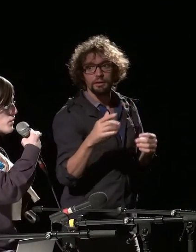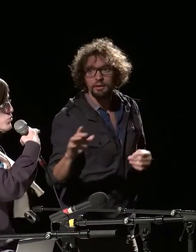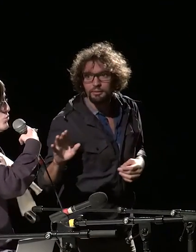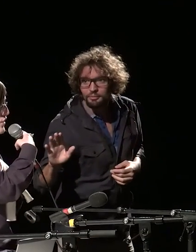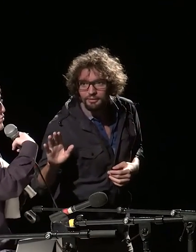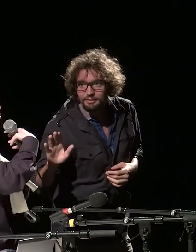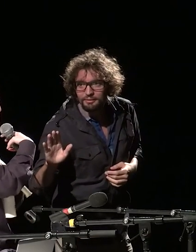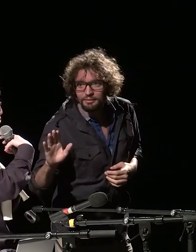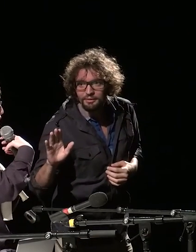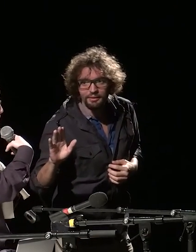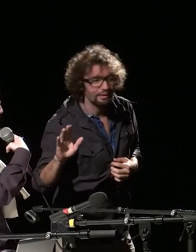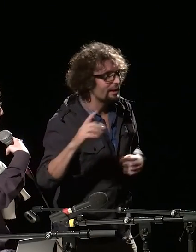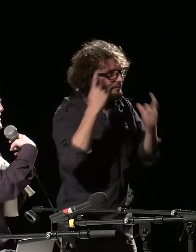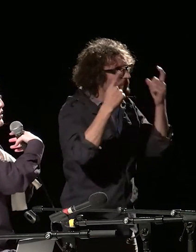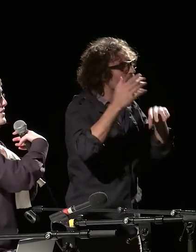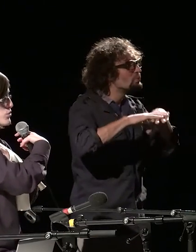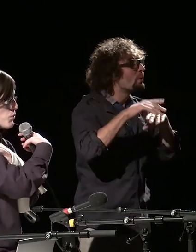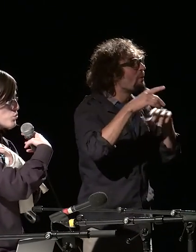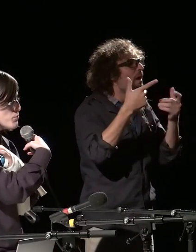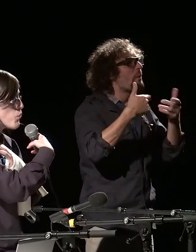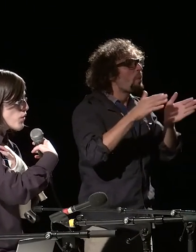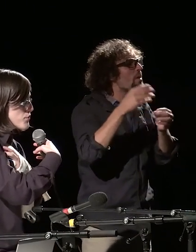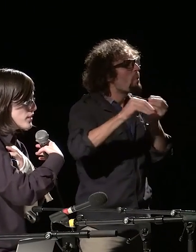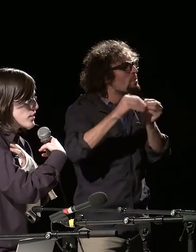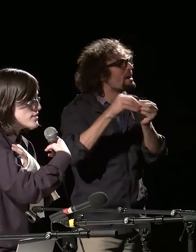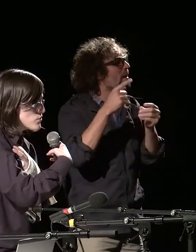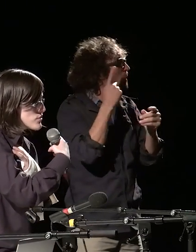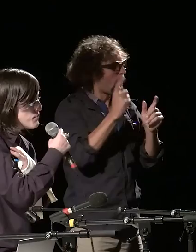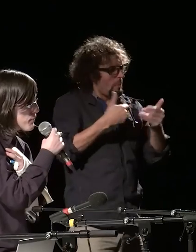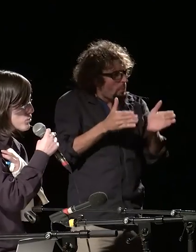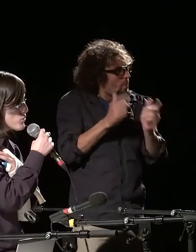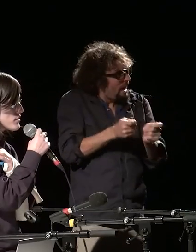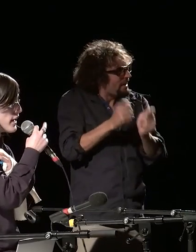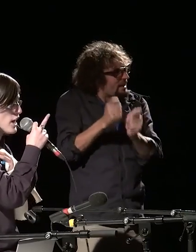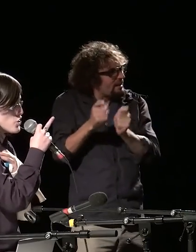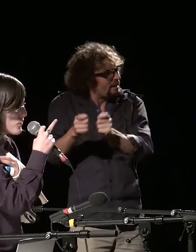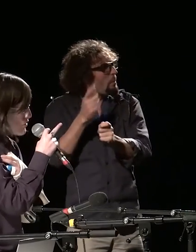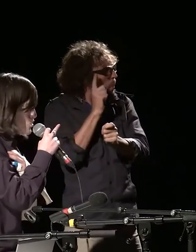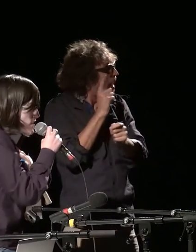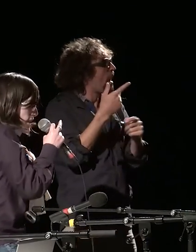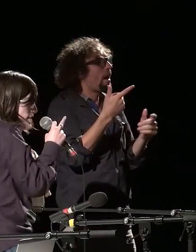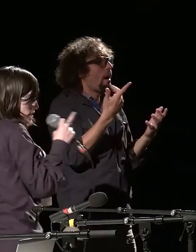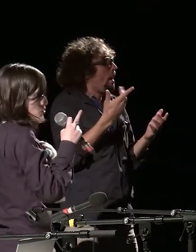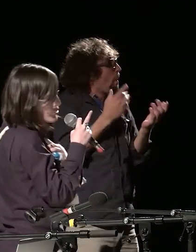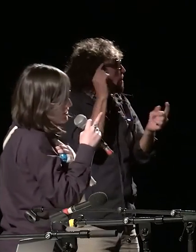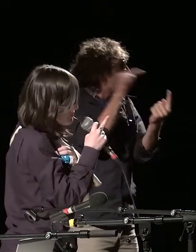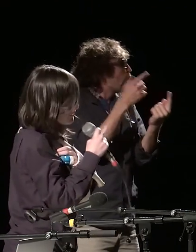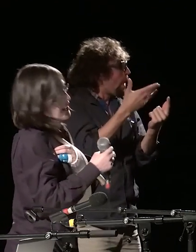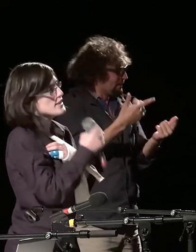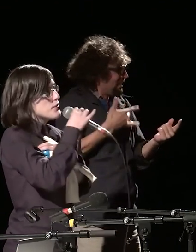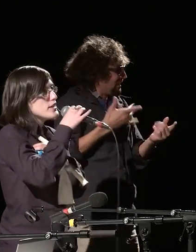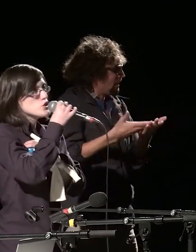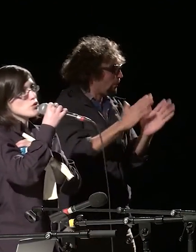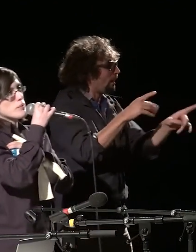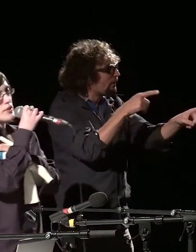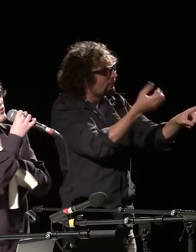sur les communs, sur ce qu'on fait, sur ce qu'on produit, catégoriser ce qu'on produit, pourquoi on le fait, dans quel sens, c'est hyper important aussi. Je vais revenir sur une chose qui est très intéressante dans ce que t'as dit.